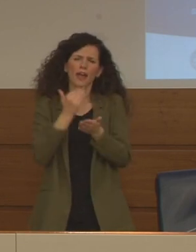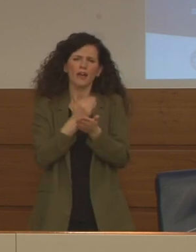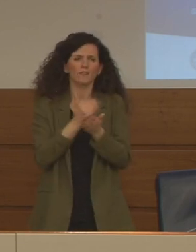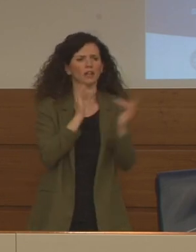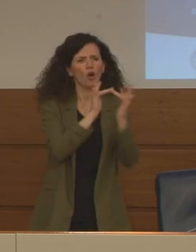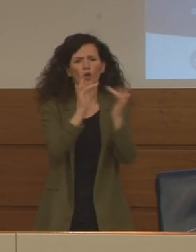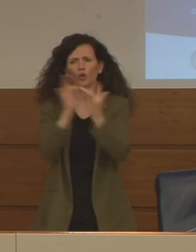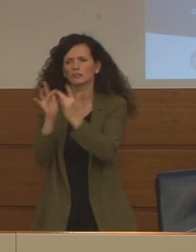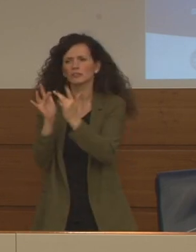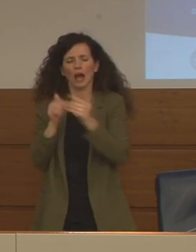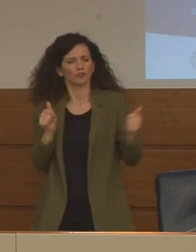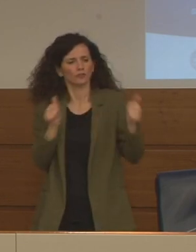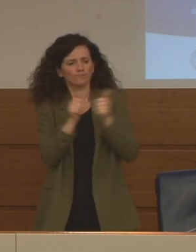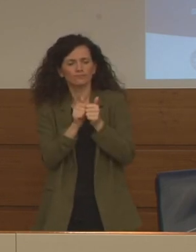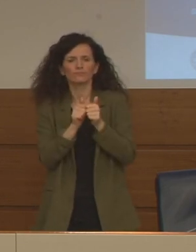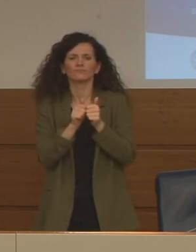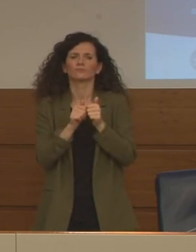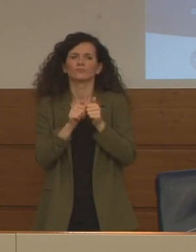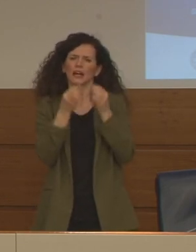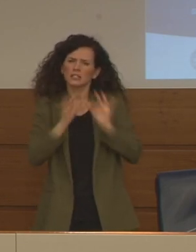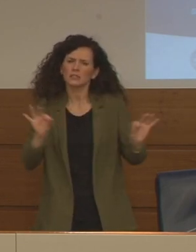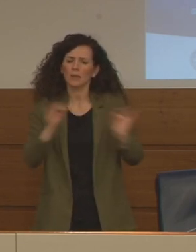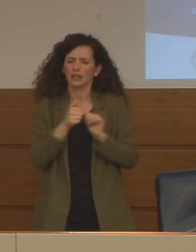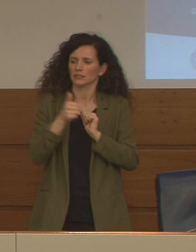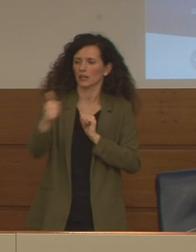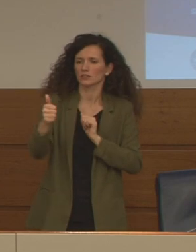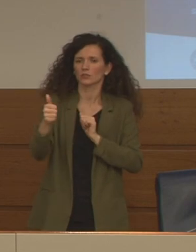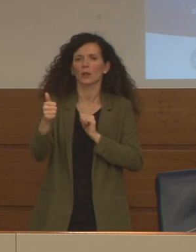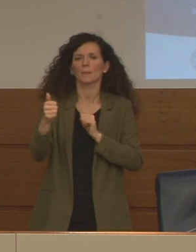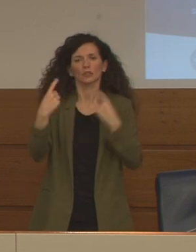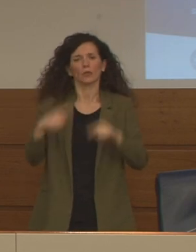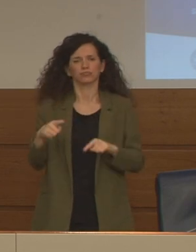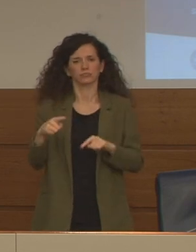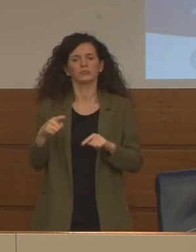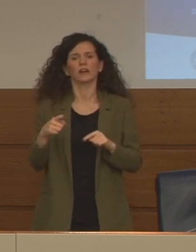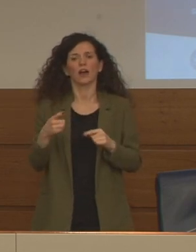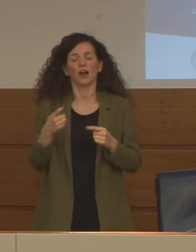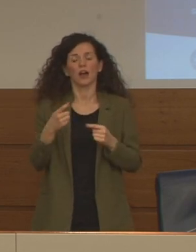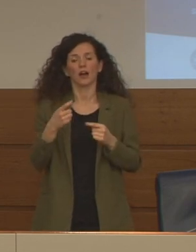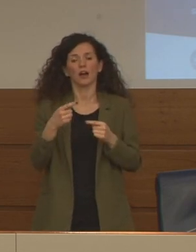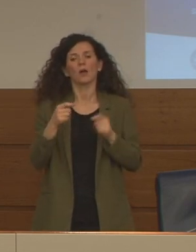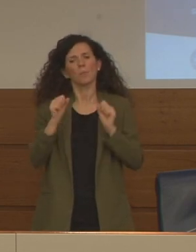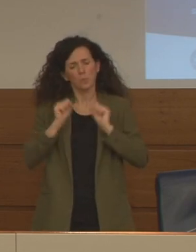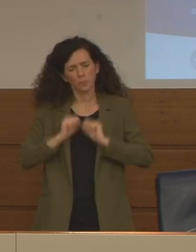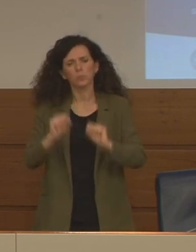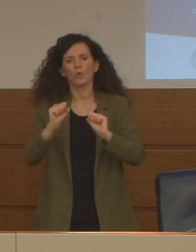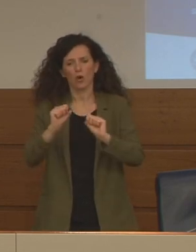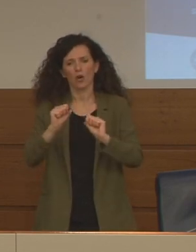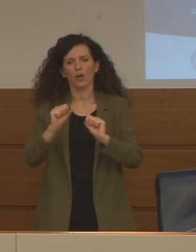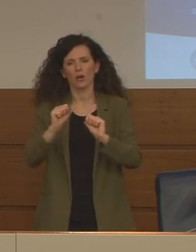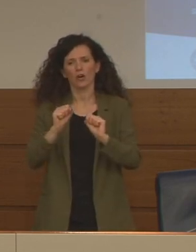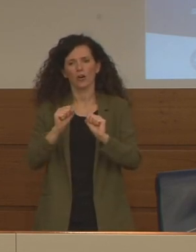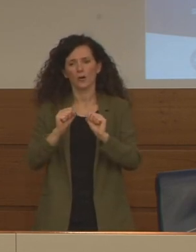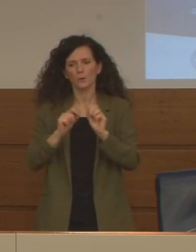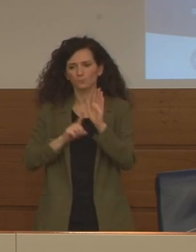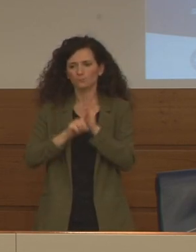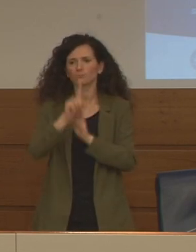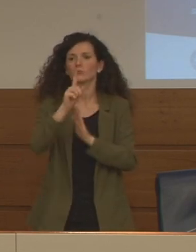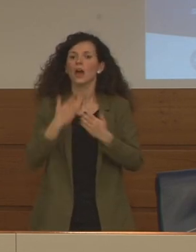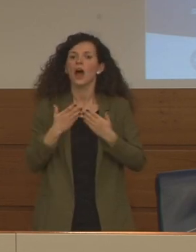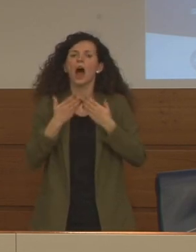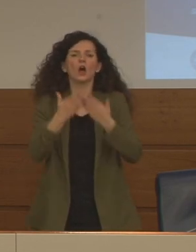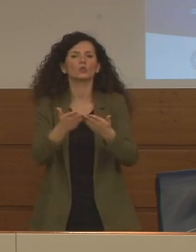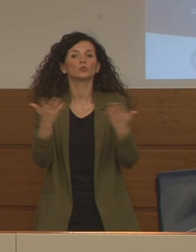manteniamo le regole di isolamento distanziamento sociale che abbiamo definito solo questa è la vera misura che ci può aiutare a